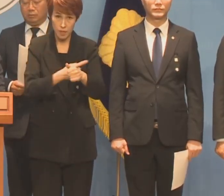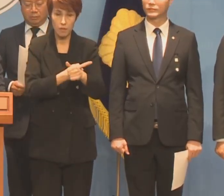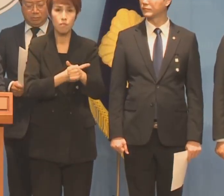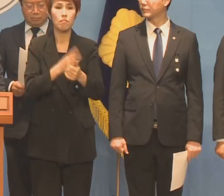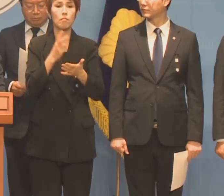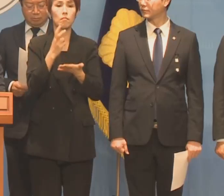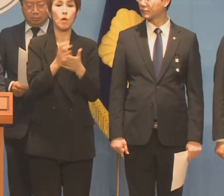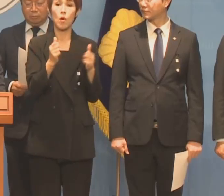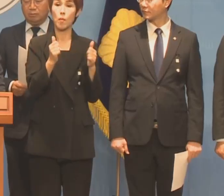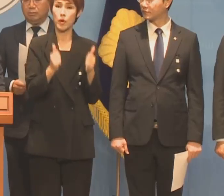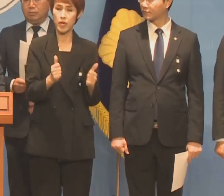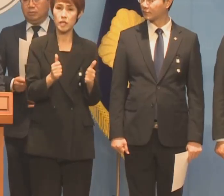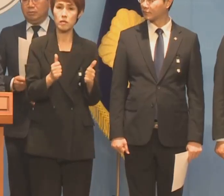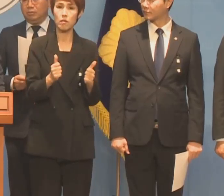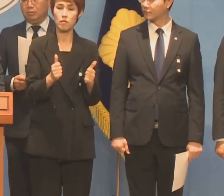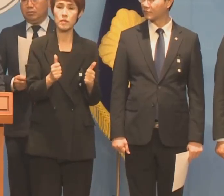법원이